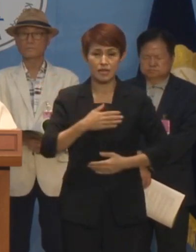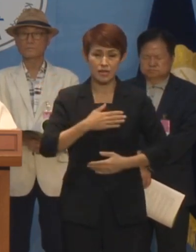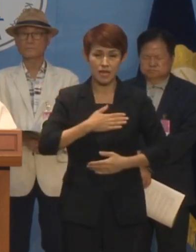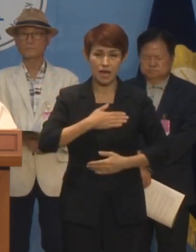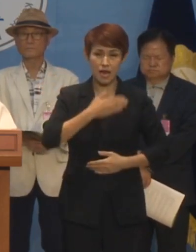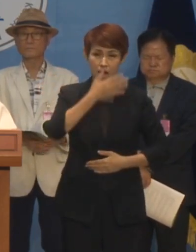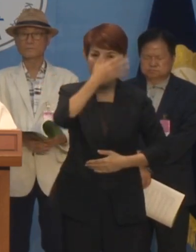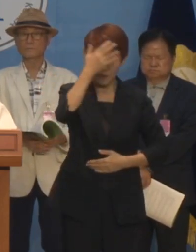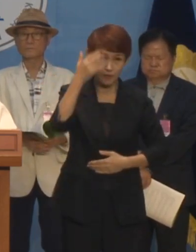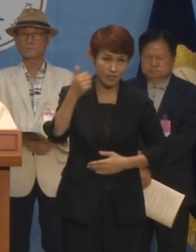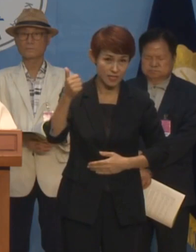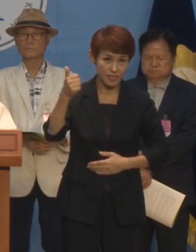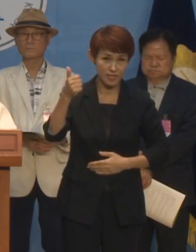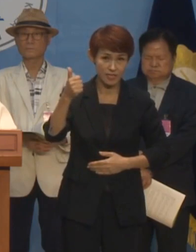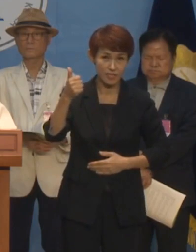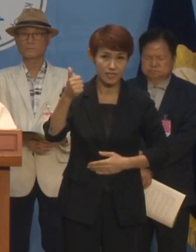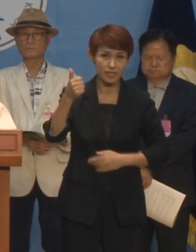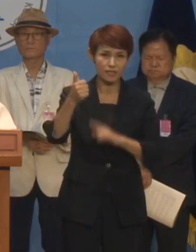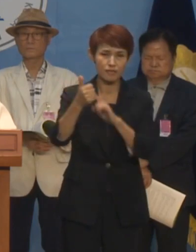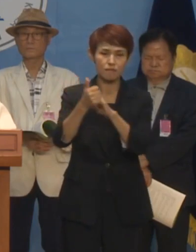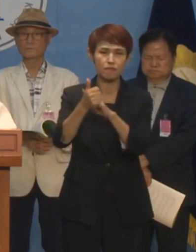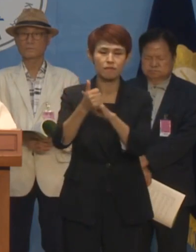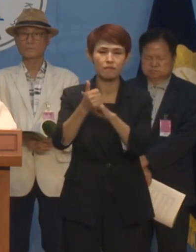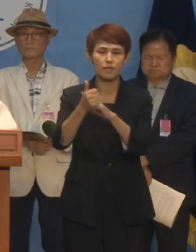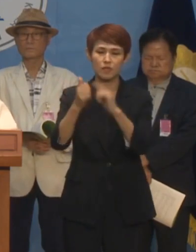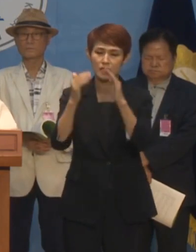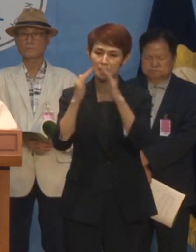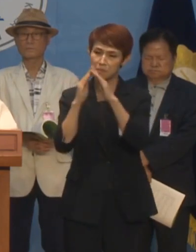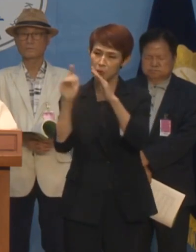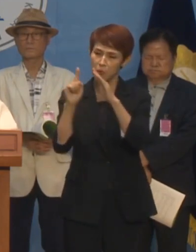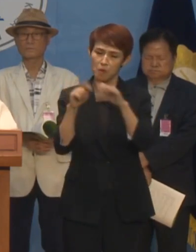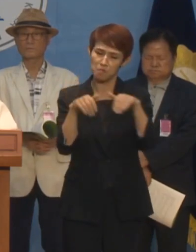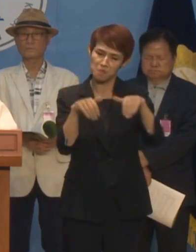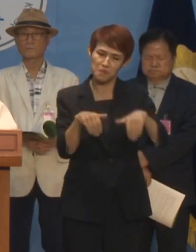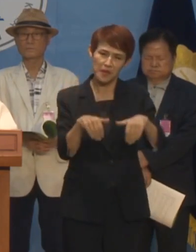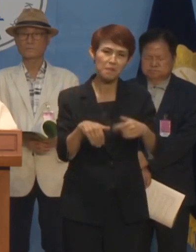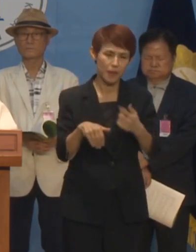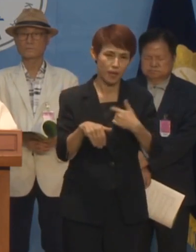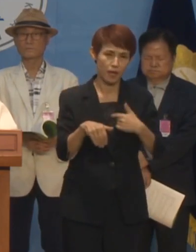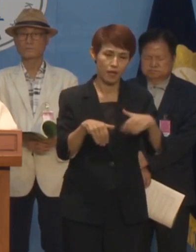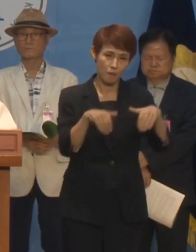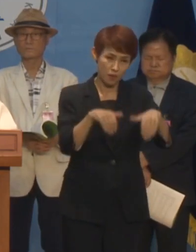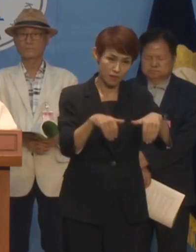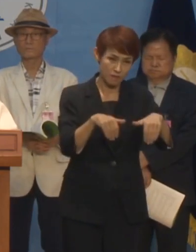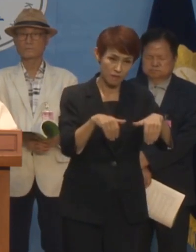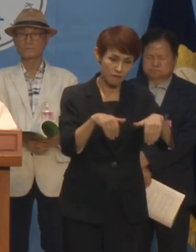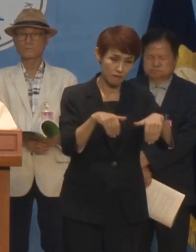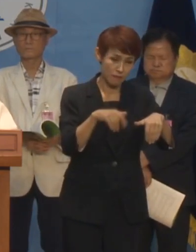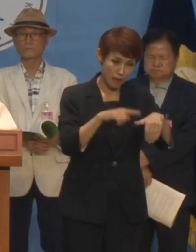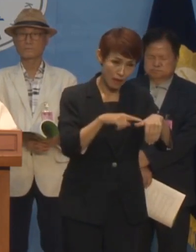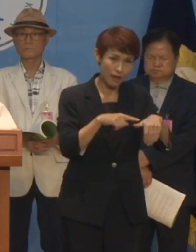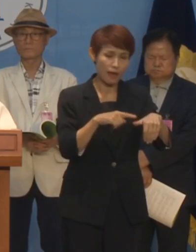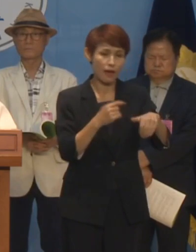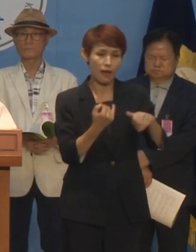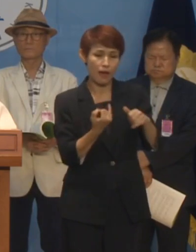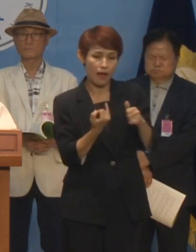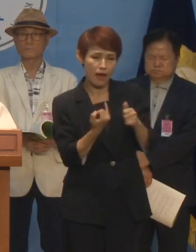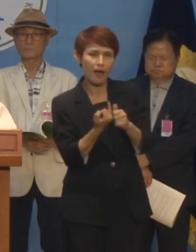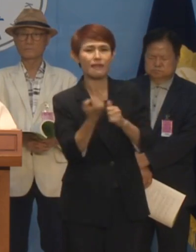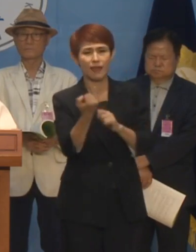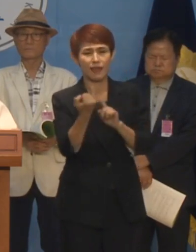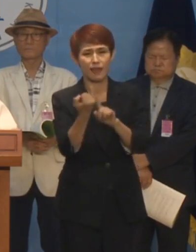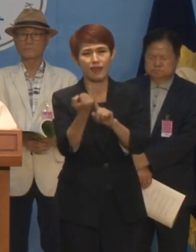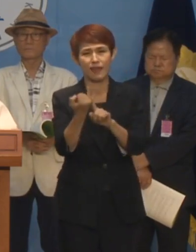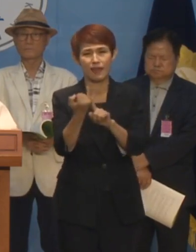할아버지가 당시에 머슴이었는데 할머니는 그 머슴의 아내로 이렇게 시집을